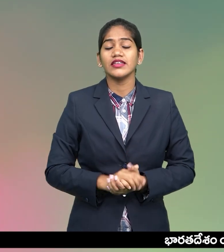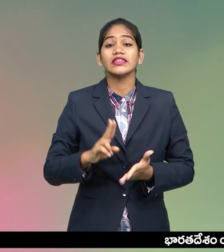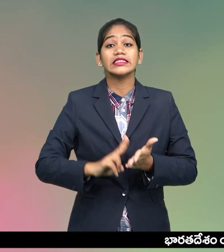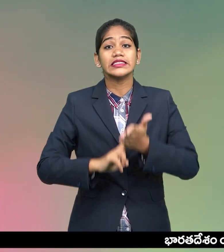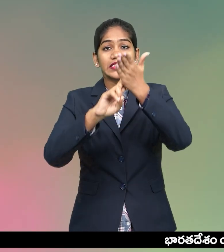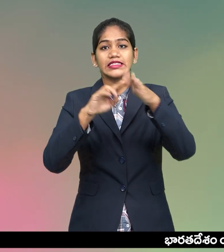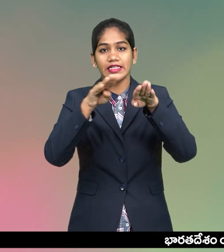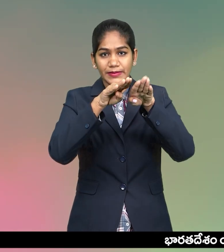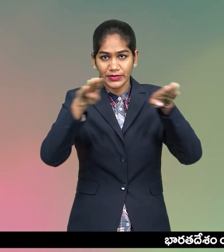భారతదేశం యొక్క ఉత్తర మైదానాలలో